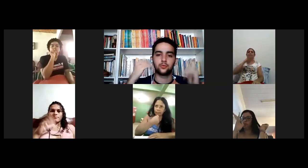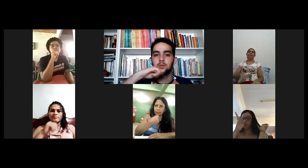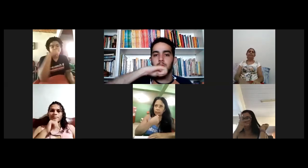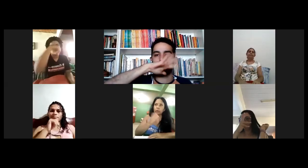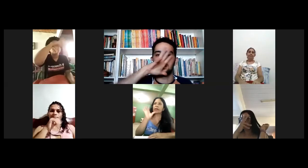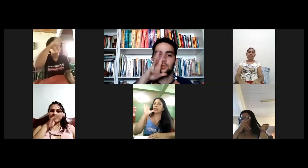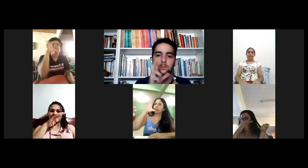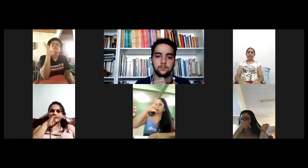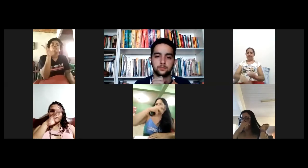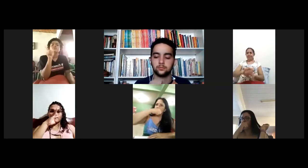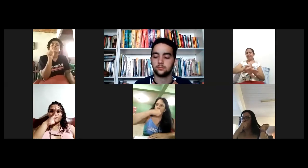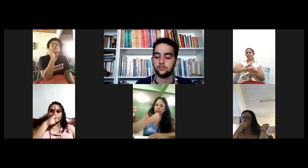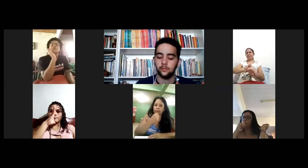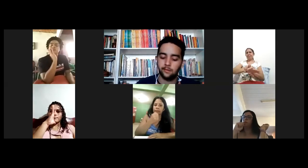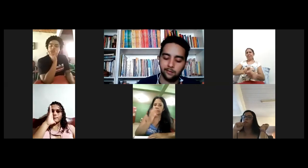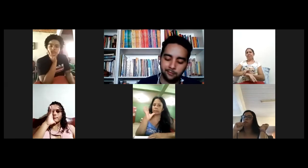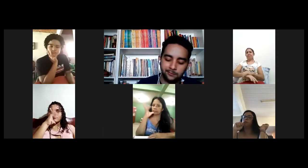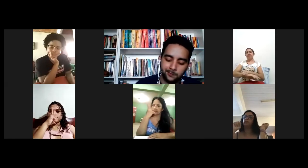A juba do leão.